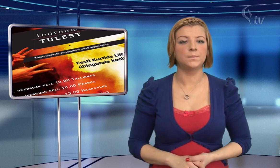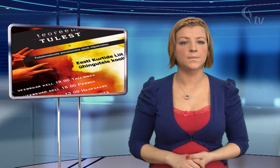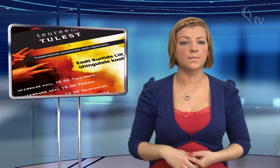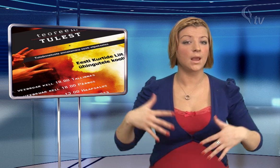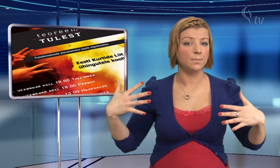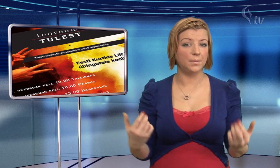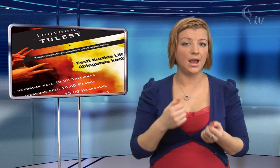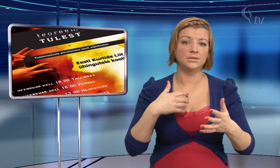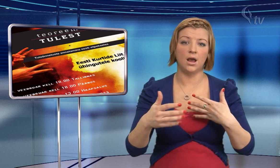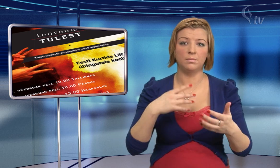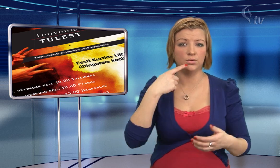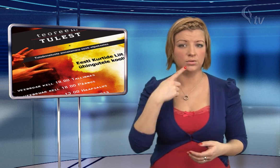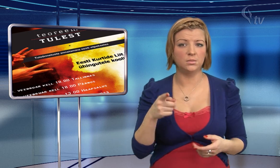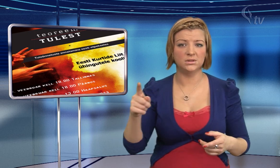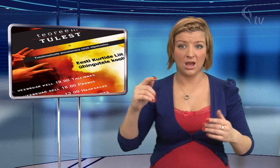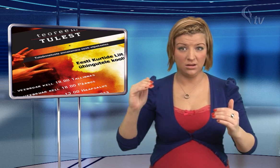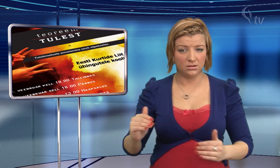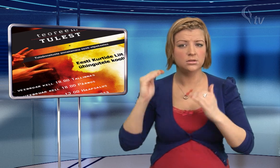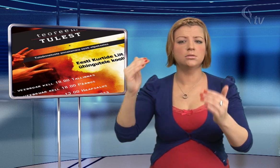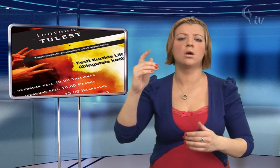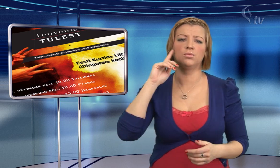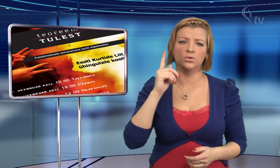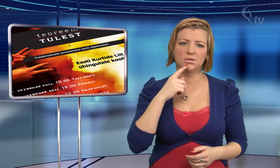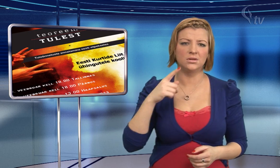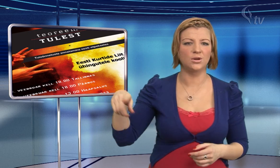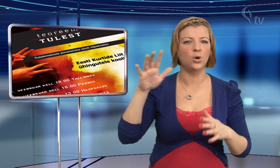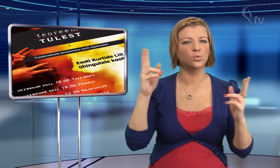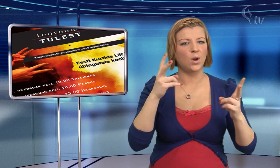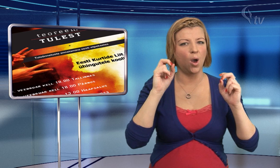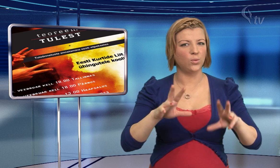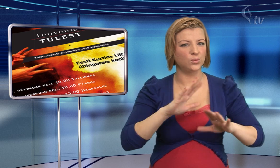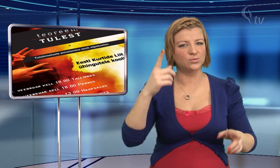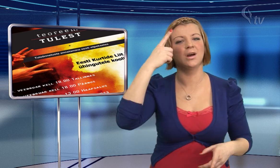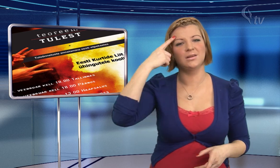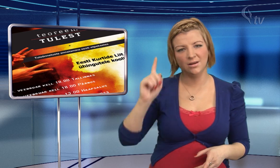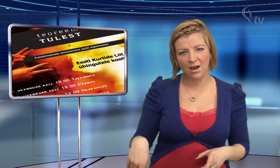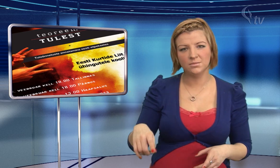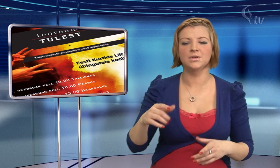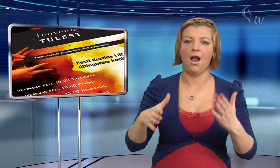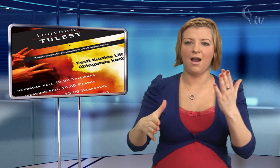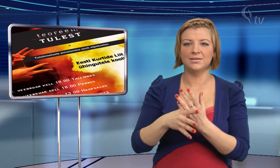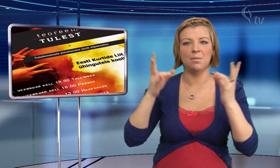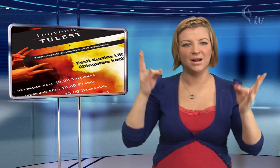Päästeameti hinnangul tõstavad need materjalid kurtide teadmisi tuleohutusest ning aitavad õnnetusi ära